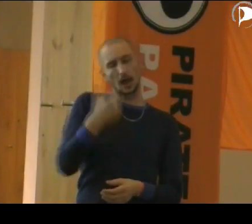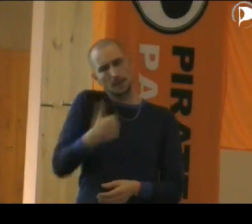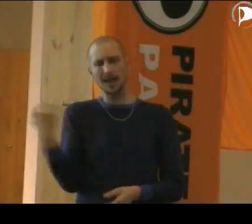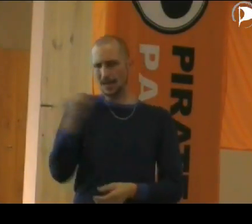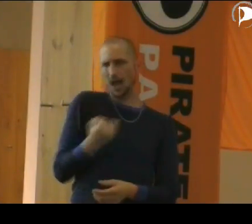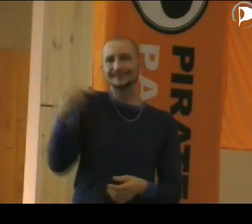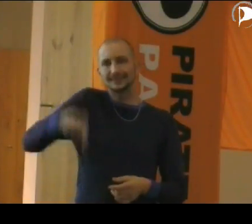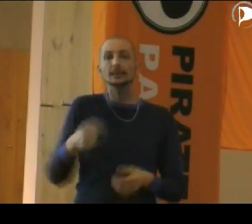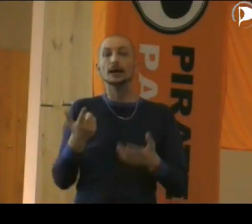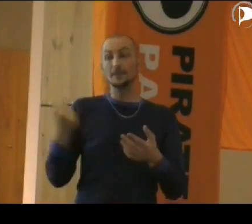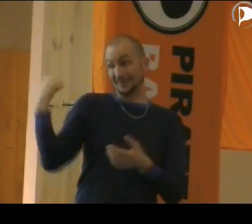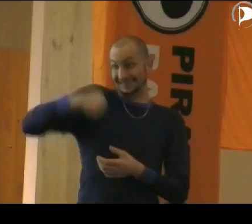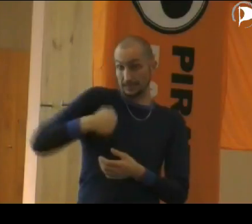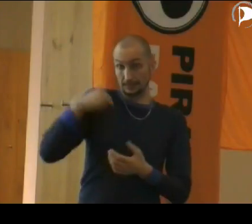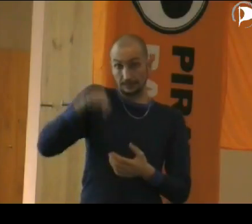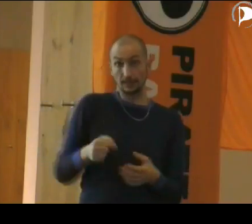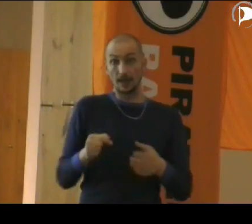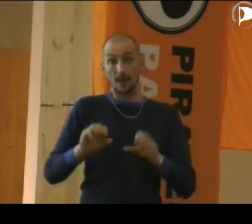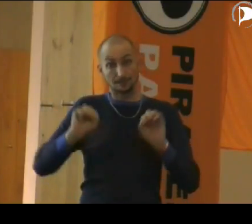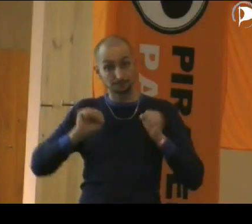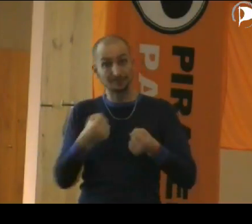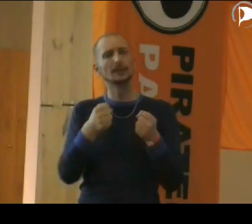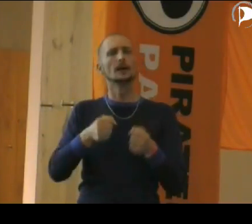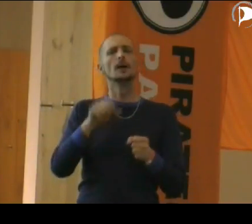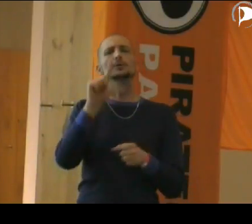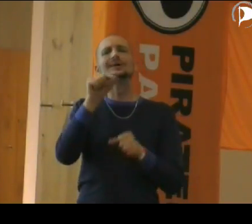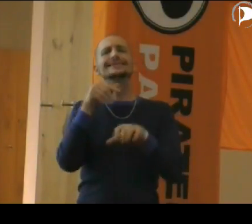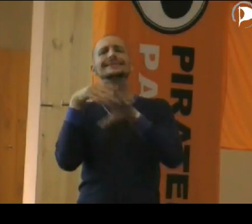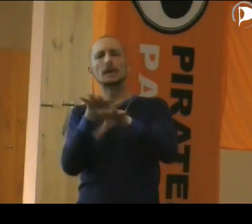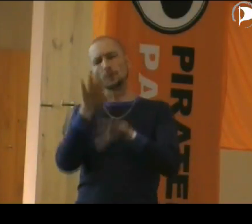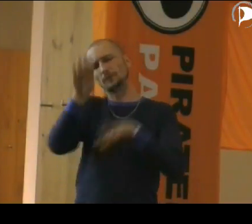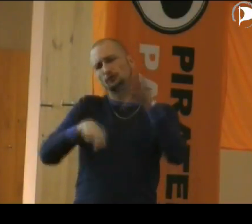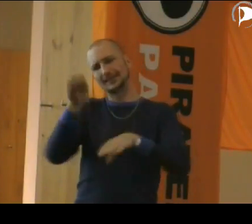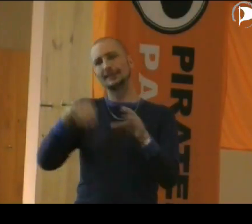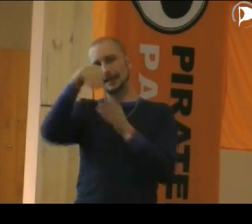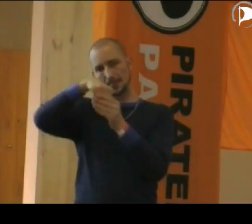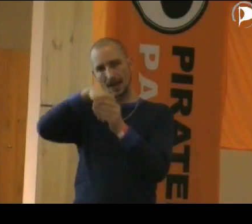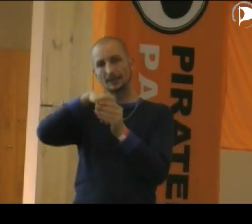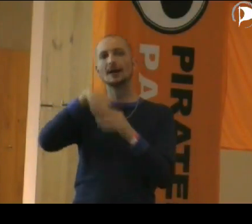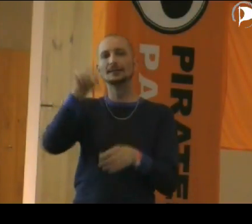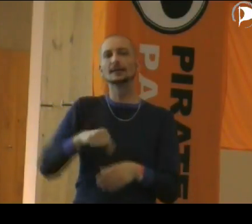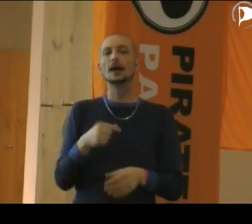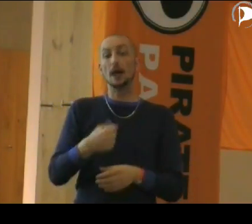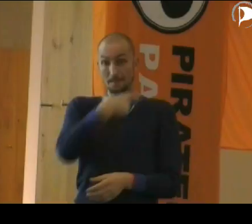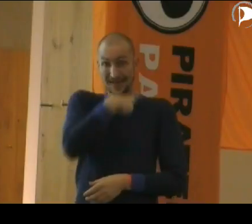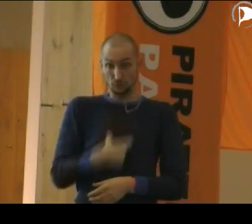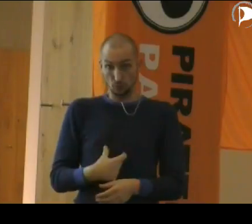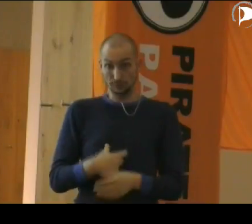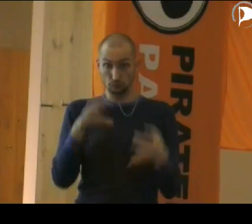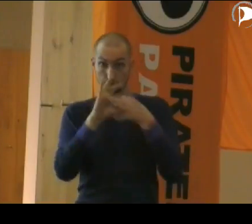aktiv gewesen sind es heißt die muss auch schinken ist ganz kurz zu versuchen